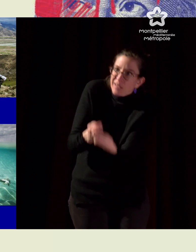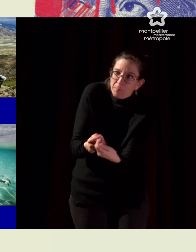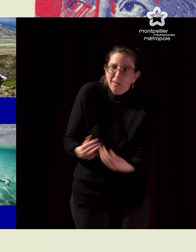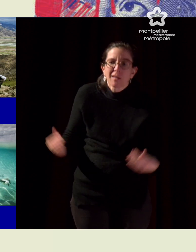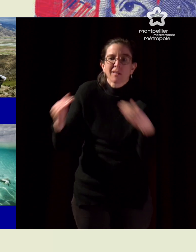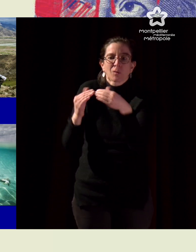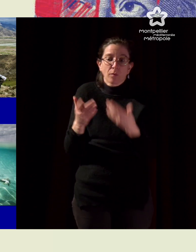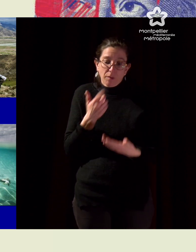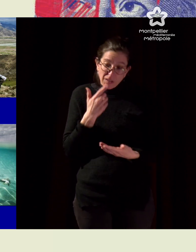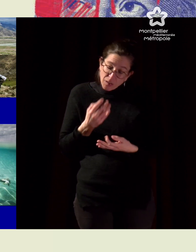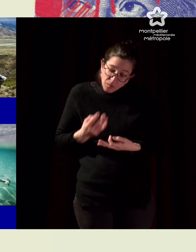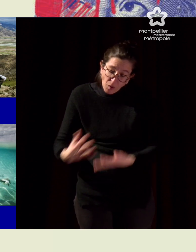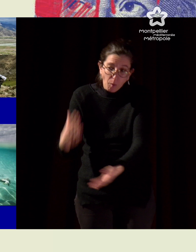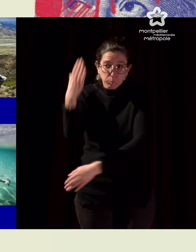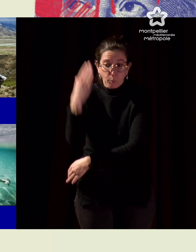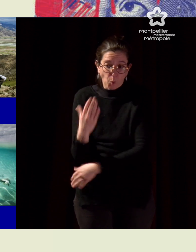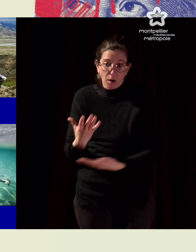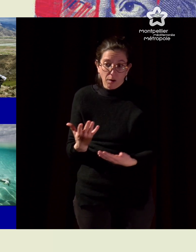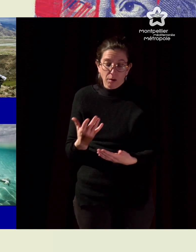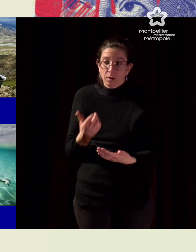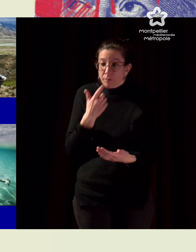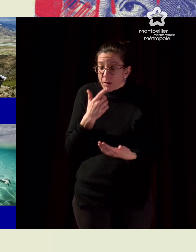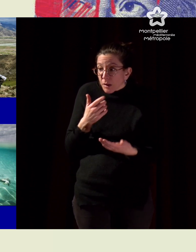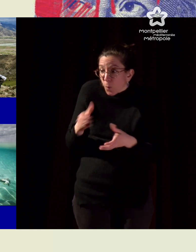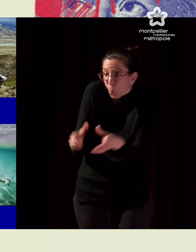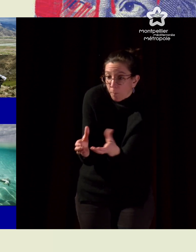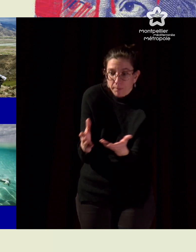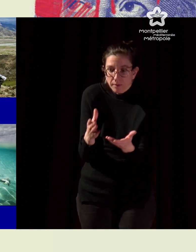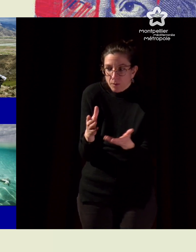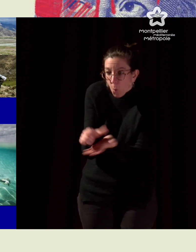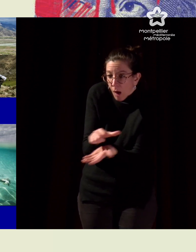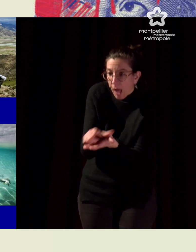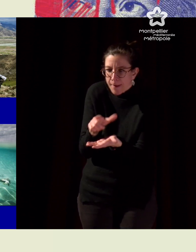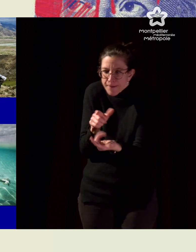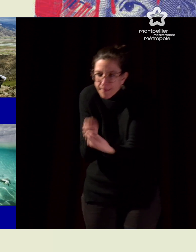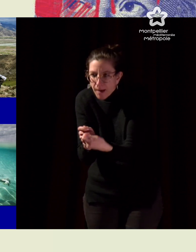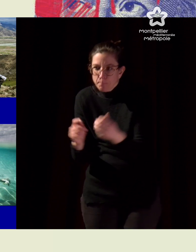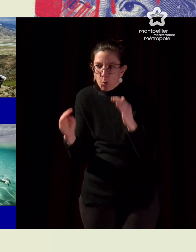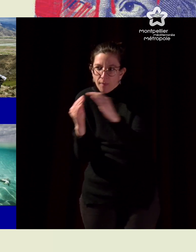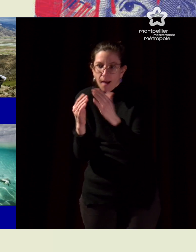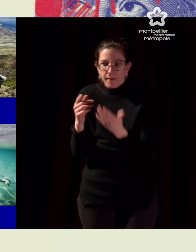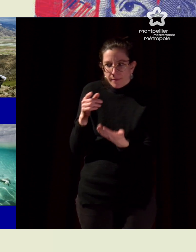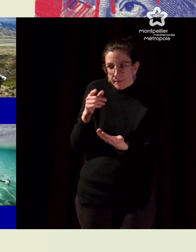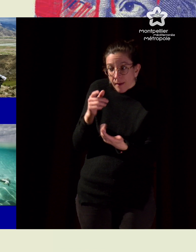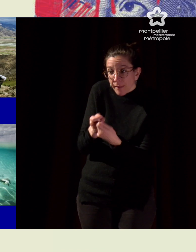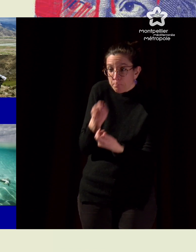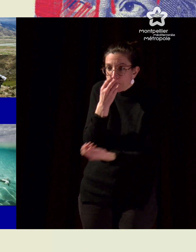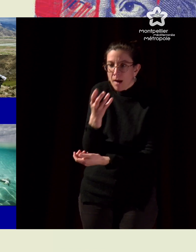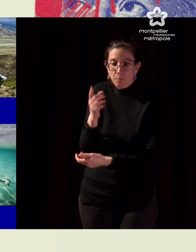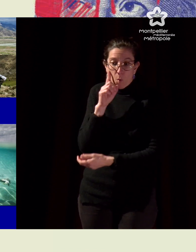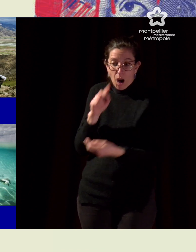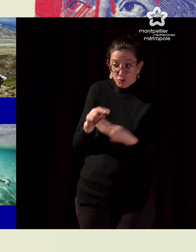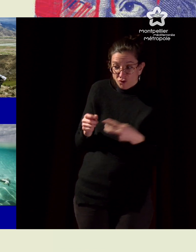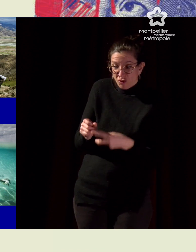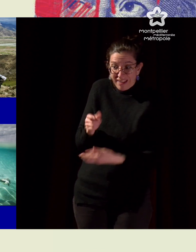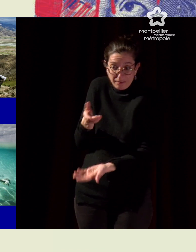sélection. Et donc, le fait qu'on ait des sélections très locales, comme par exemple l'altitude chez les Tibétains, on a l'adaptation à l'arsenic